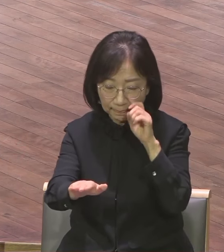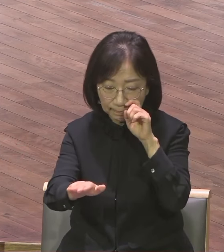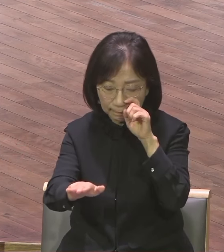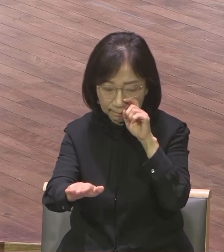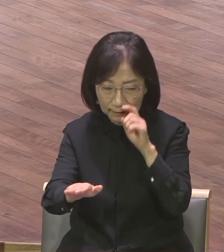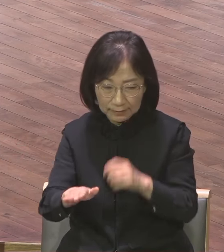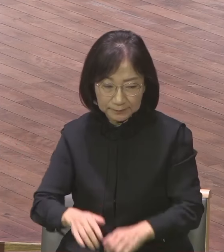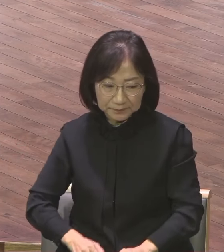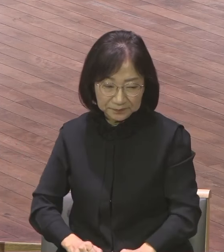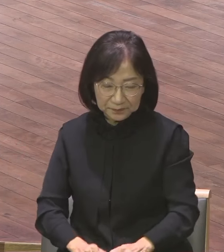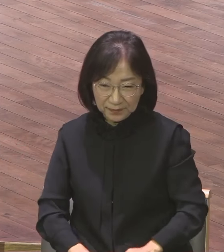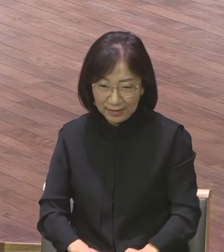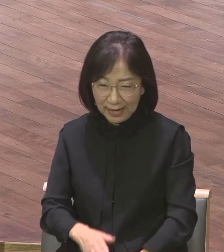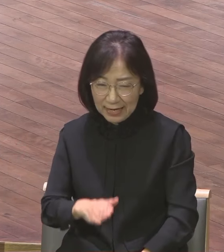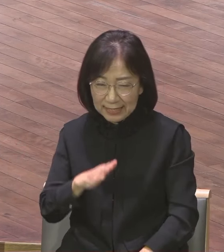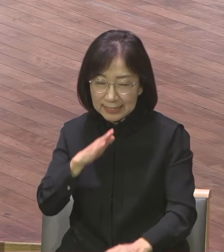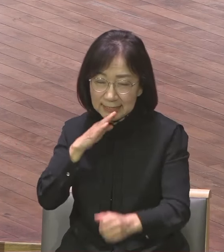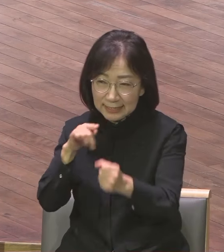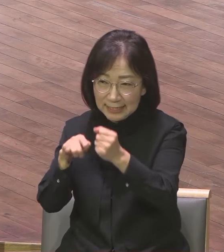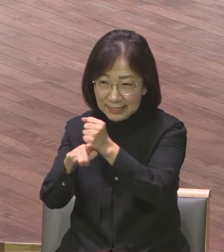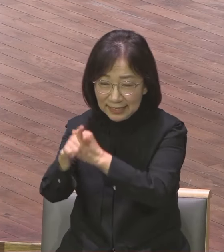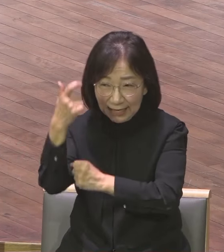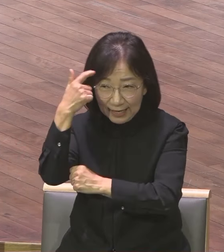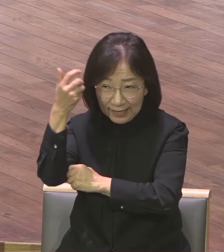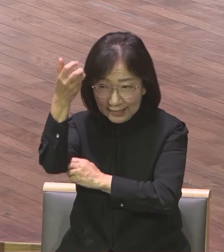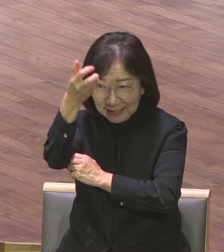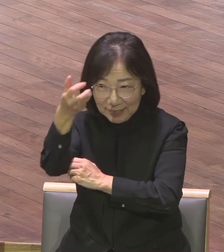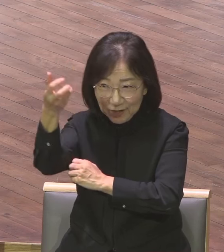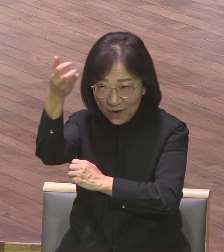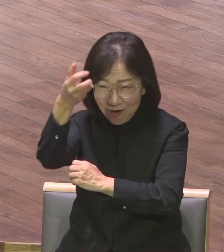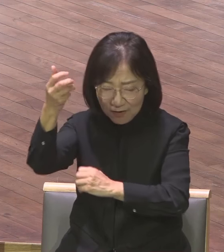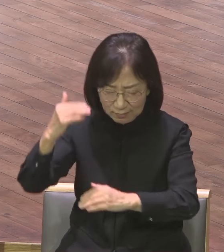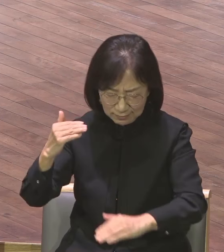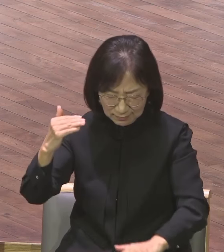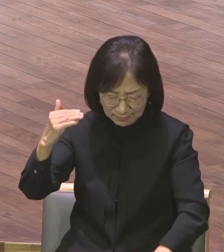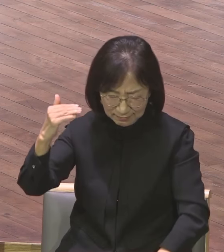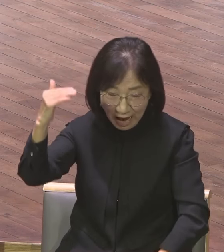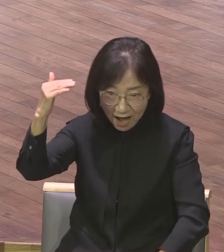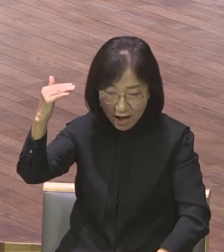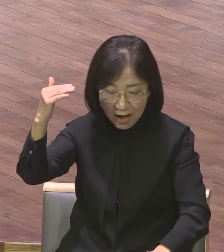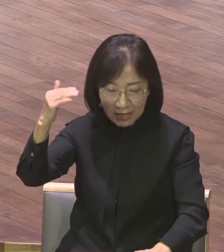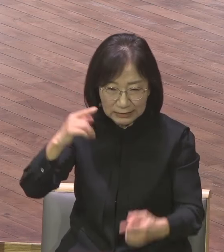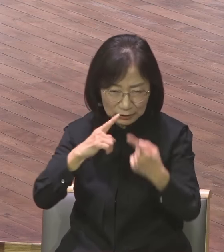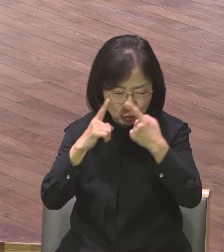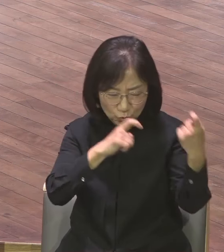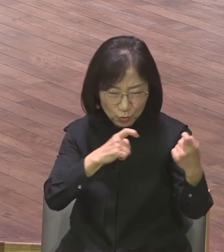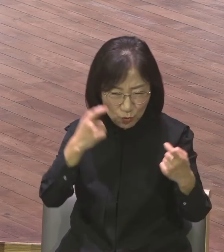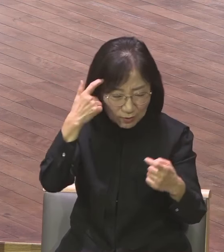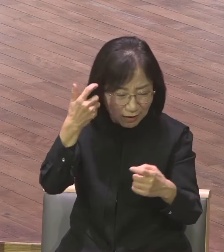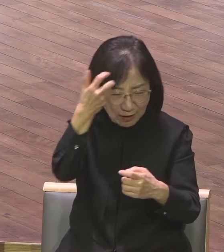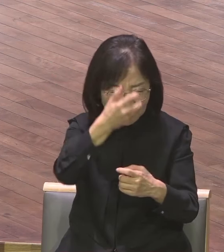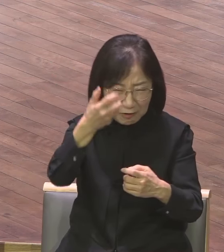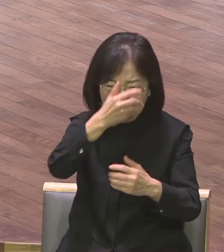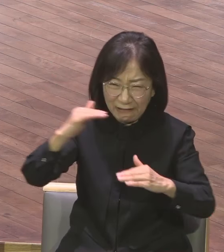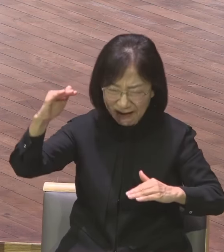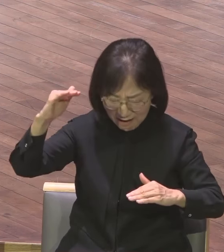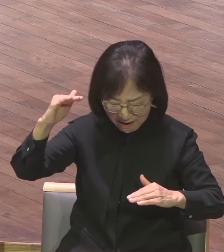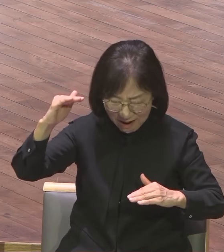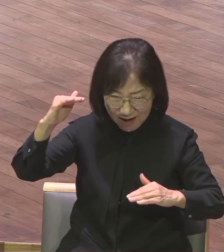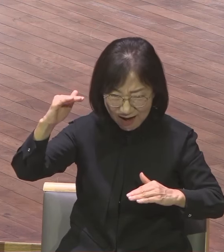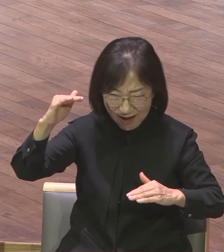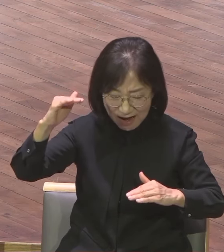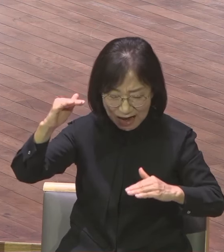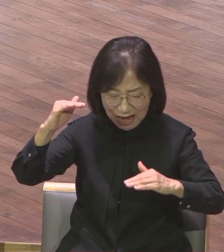미혹의 영은 게임이 되지 않는다. 진리의 영 앞에. 왜냐하면 예수 그리스도께서